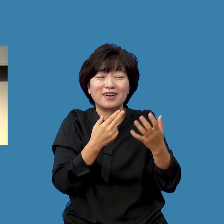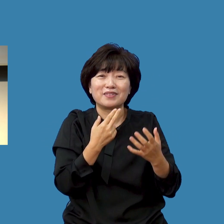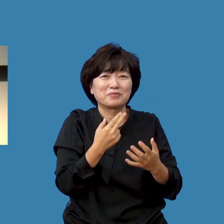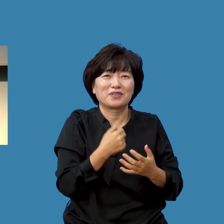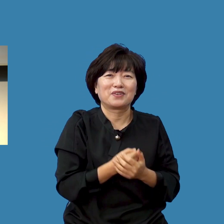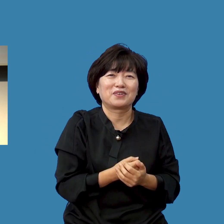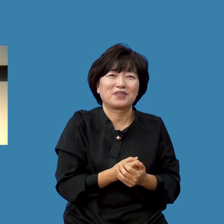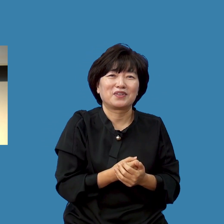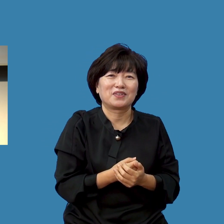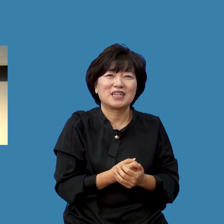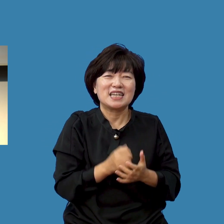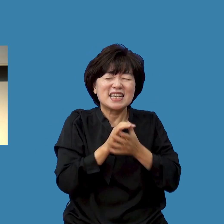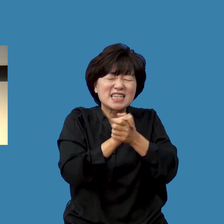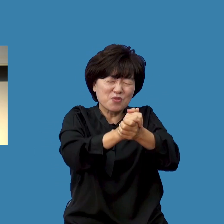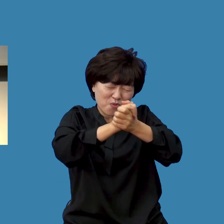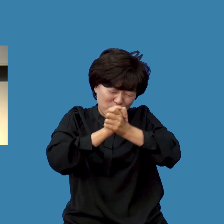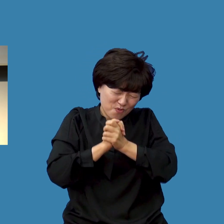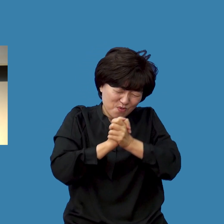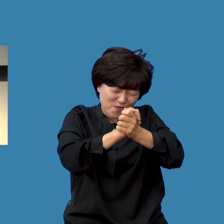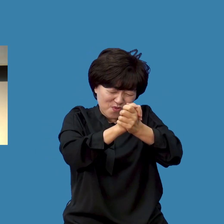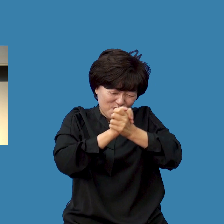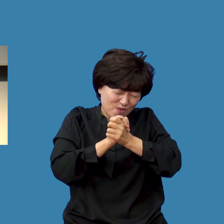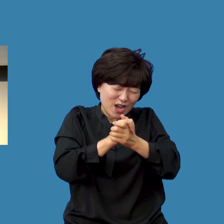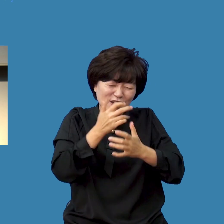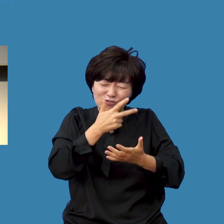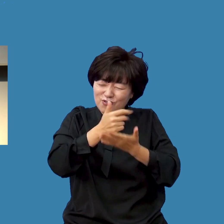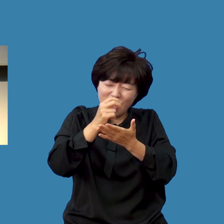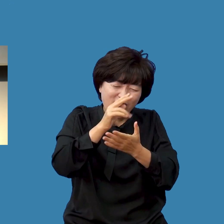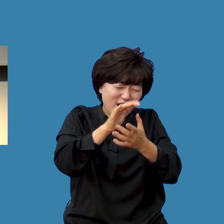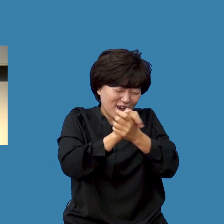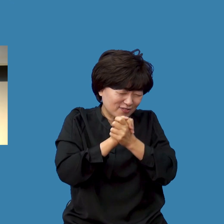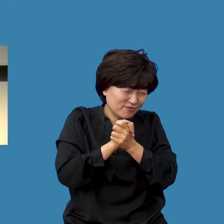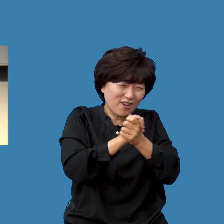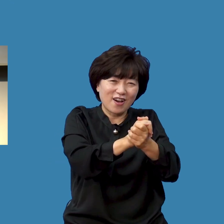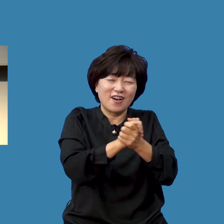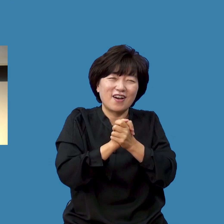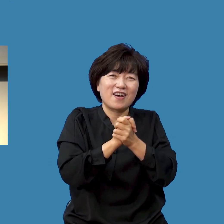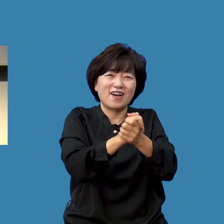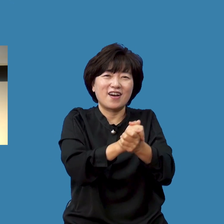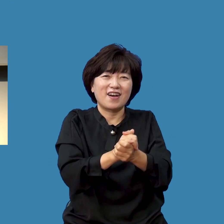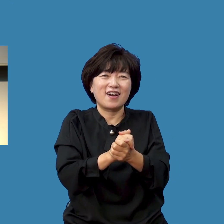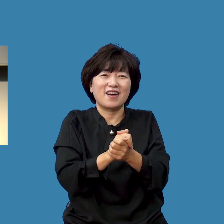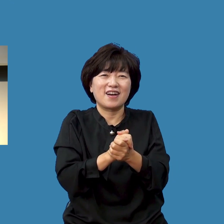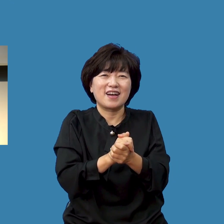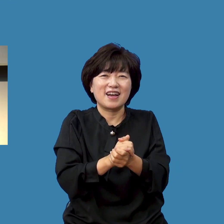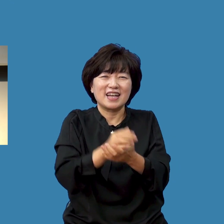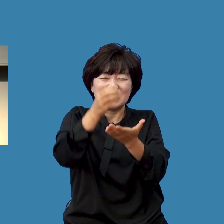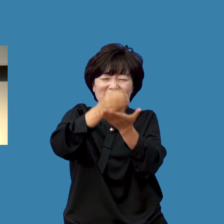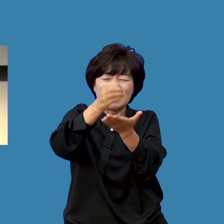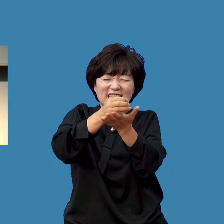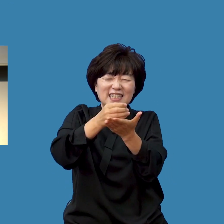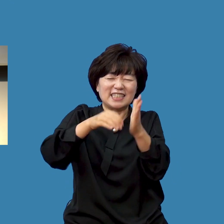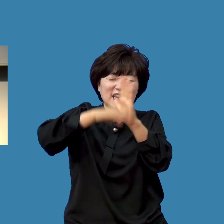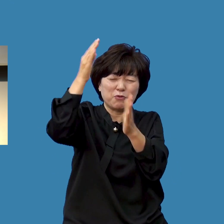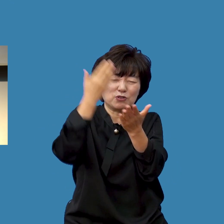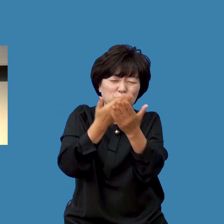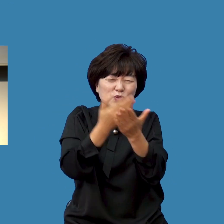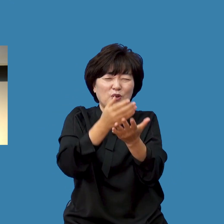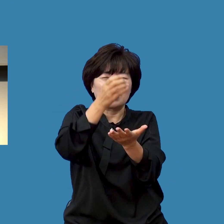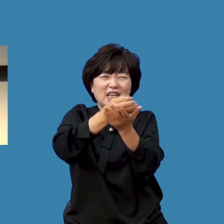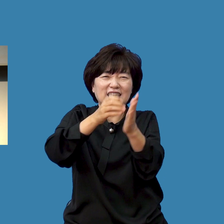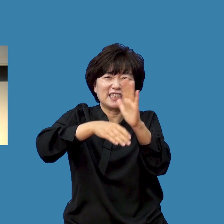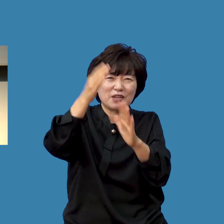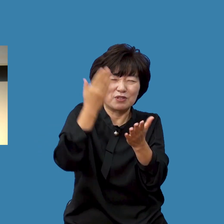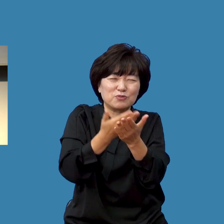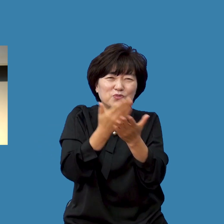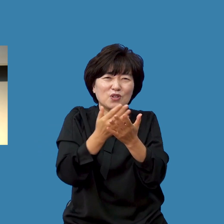이해돼? 무슨 말인지? 예. 기도를 열심히 했어요. 열심히 해가지고 주여 이 부족한 게 있어. 그래서 이